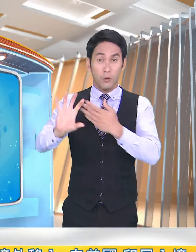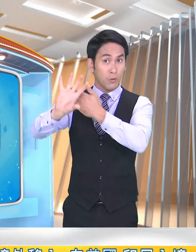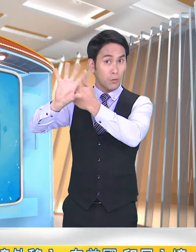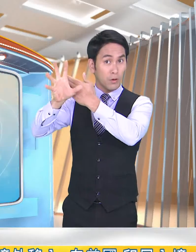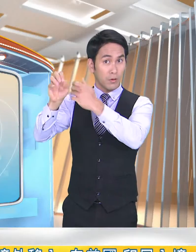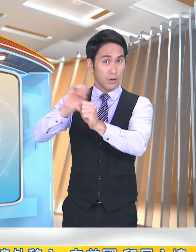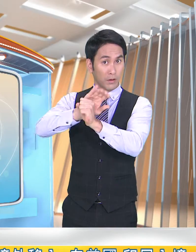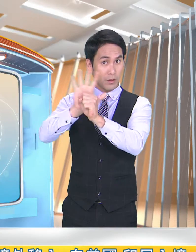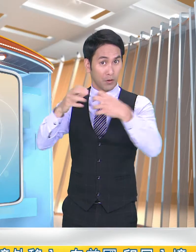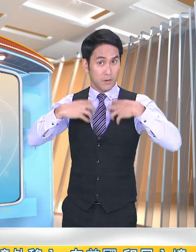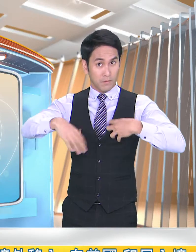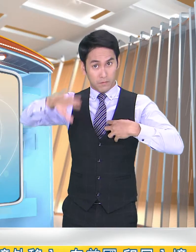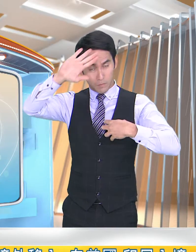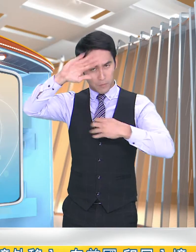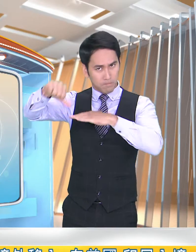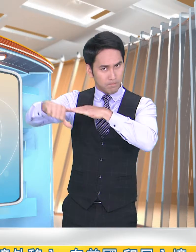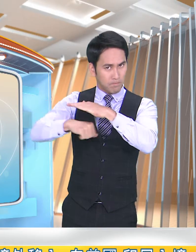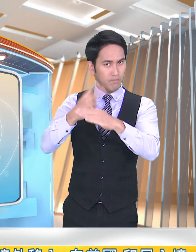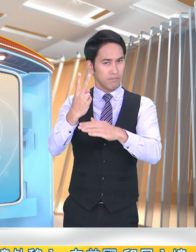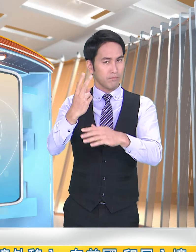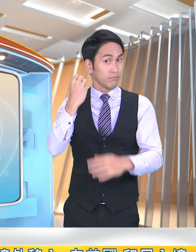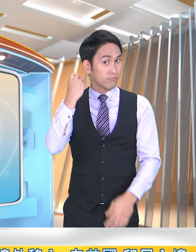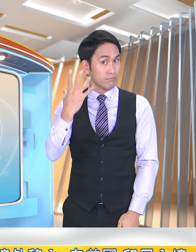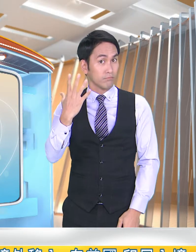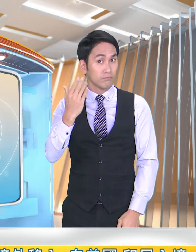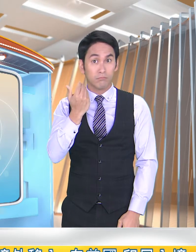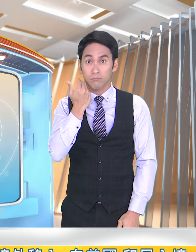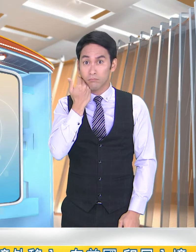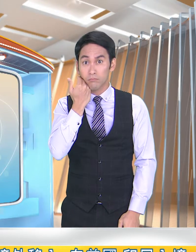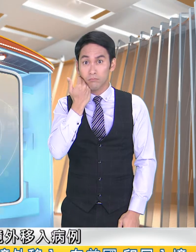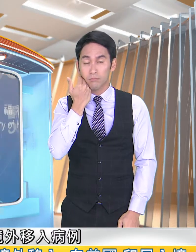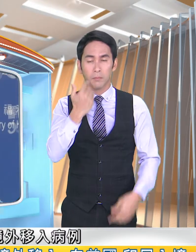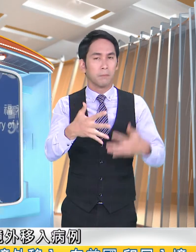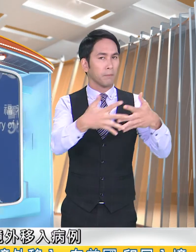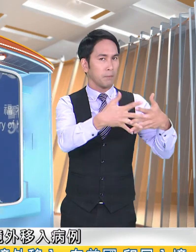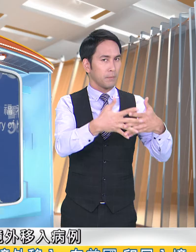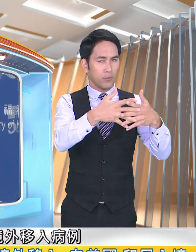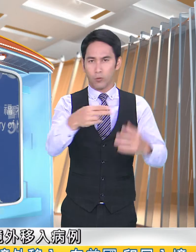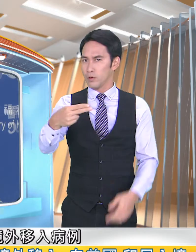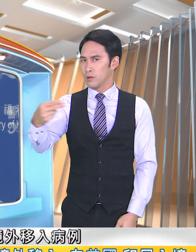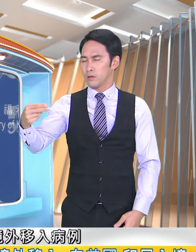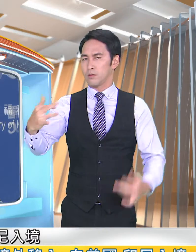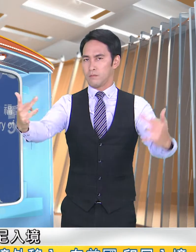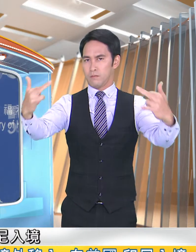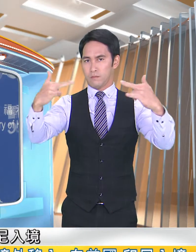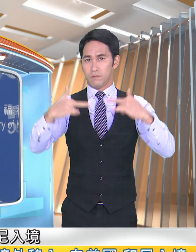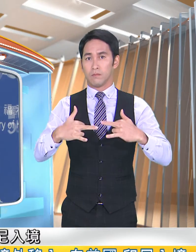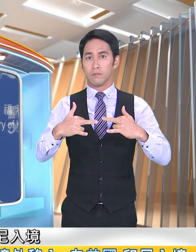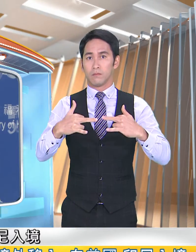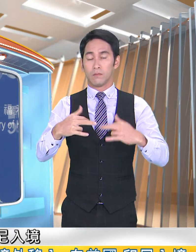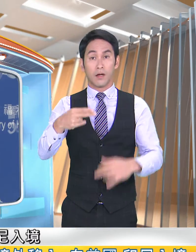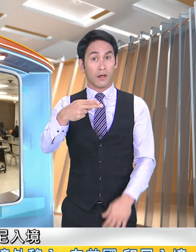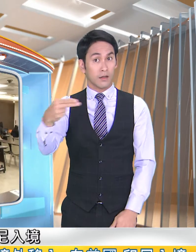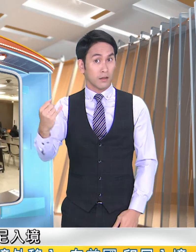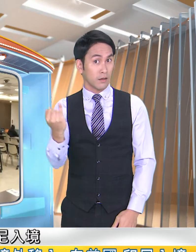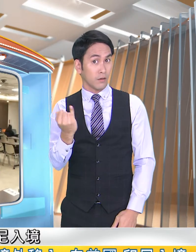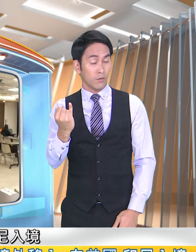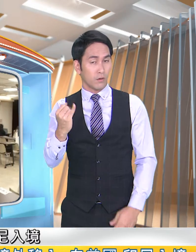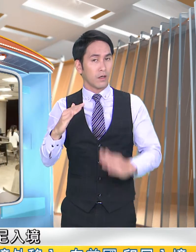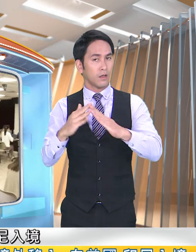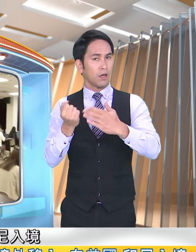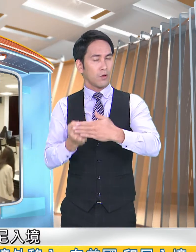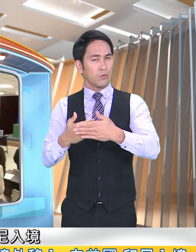今国内又新增两例境外移入病例，分别从美国及印尼入